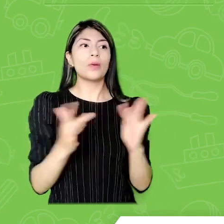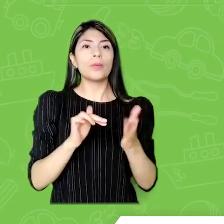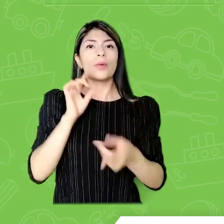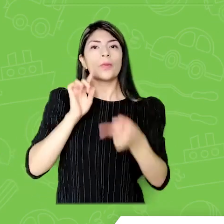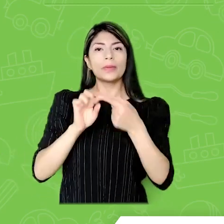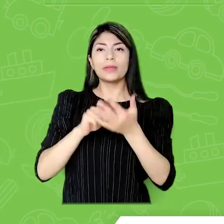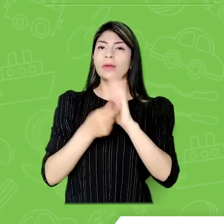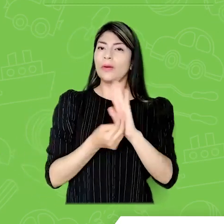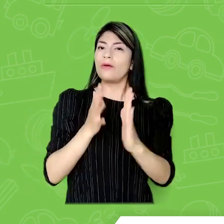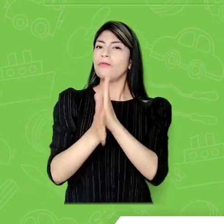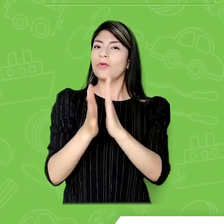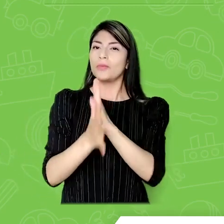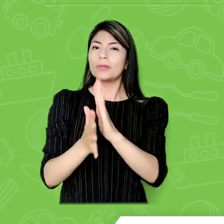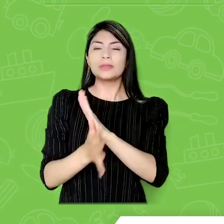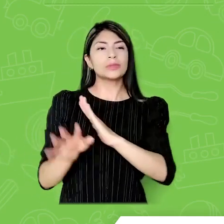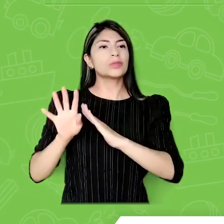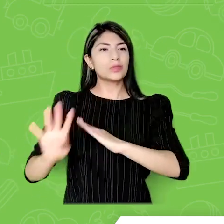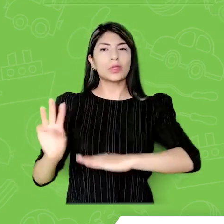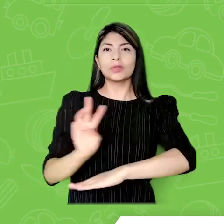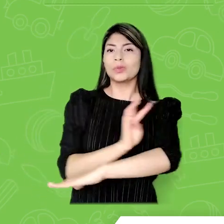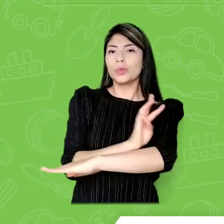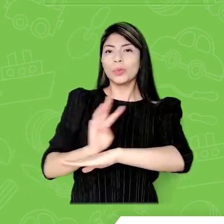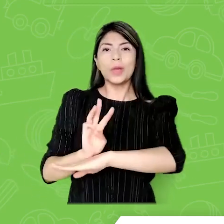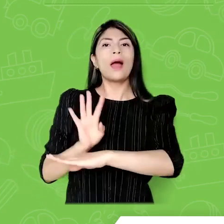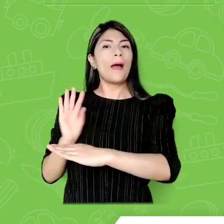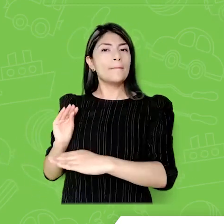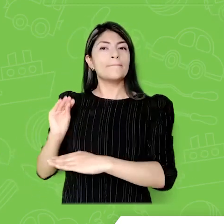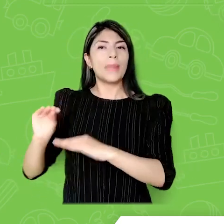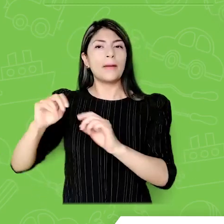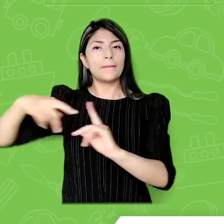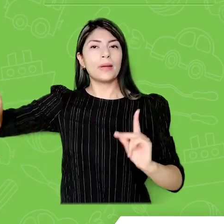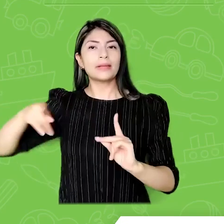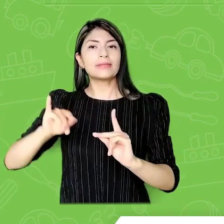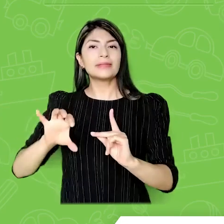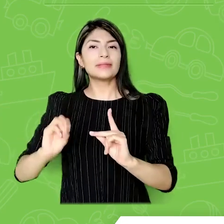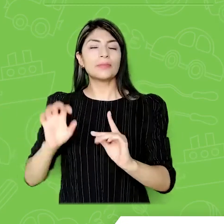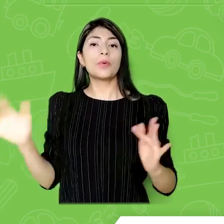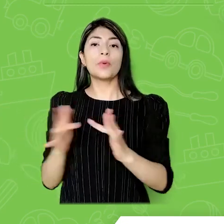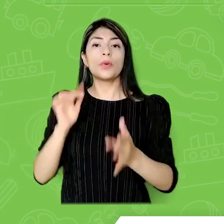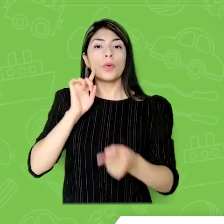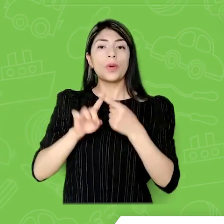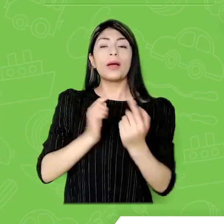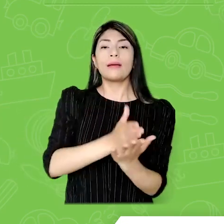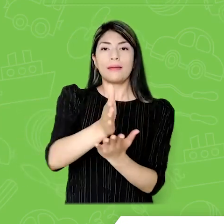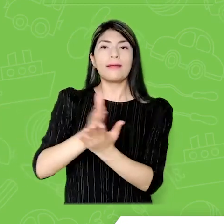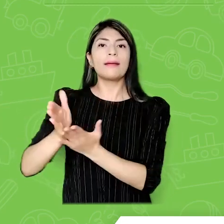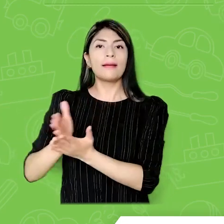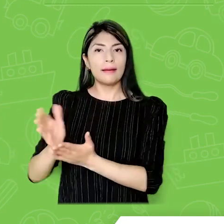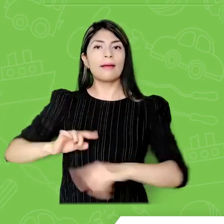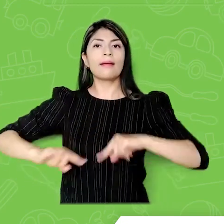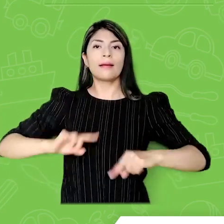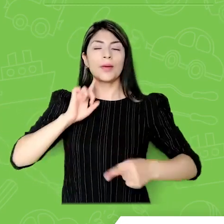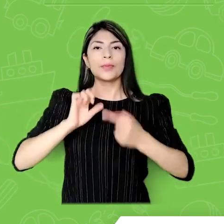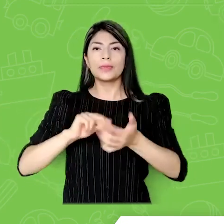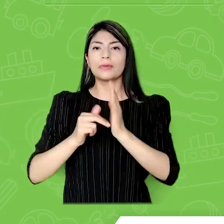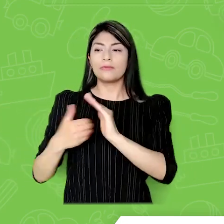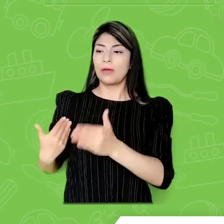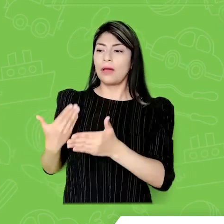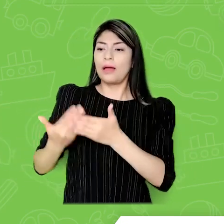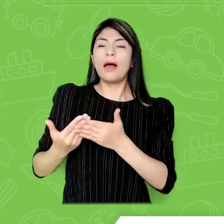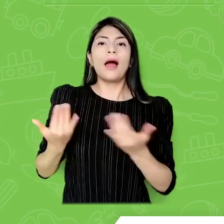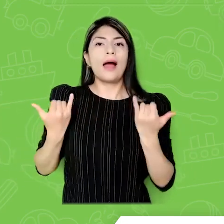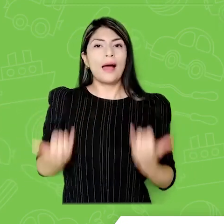corresponde exactamente a los empleos de carrera en vacancia definitiva existentes a la fecha en la entidad, y que la información